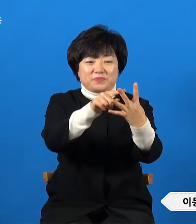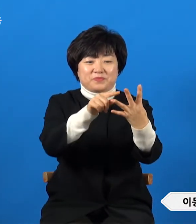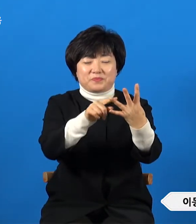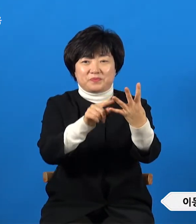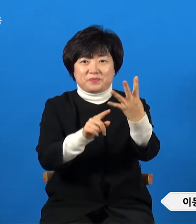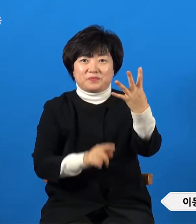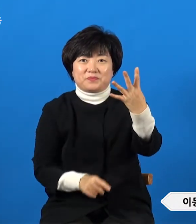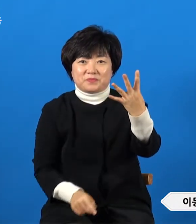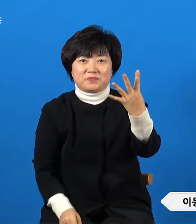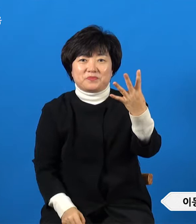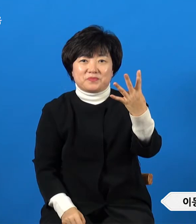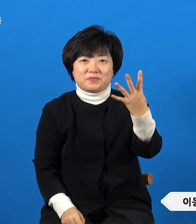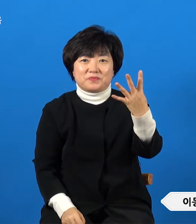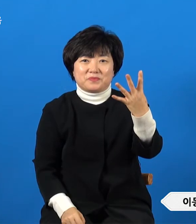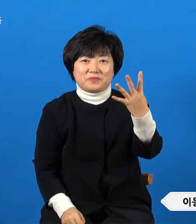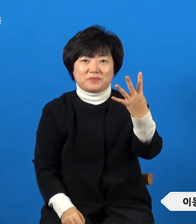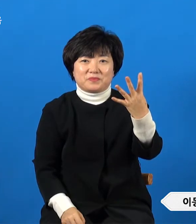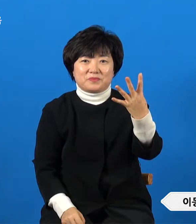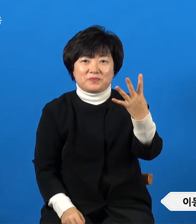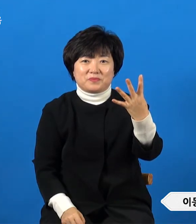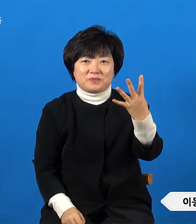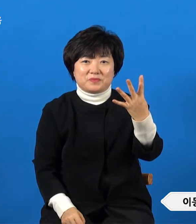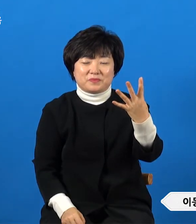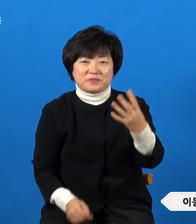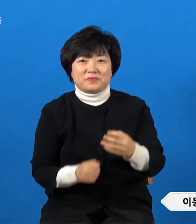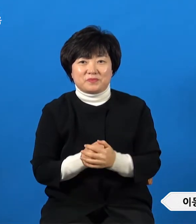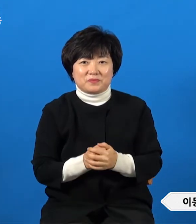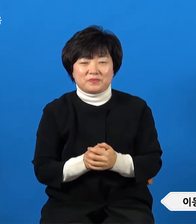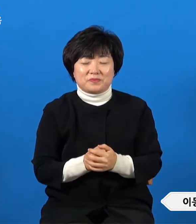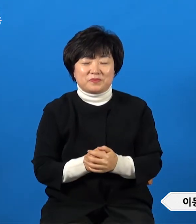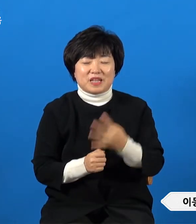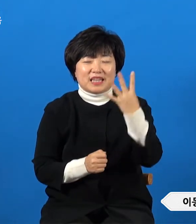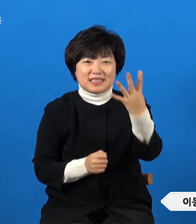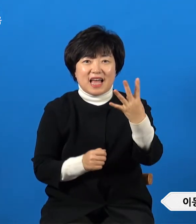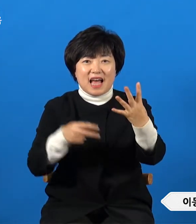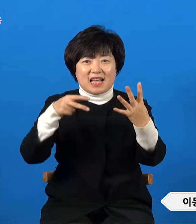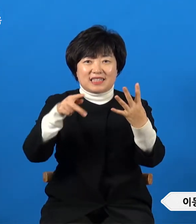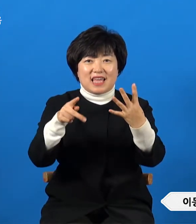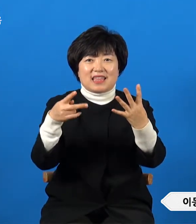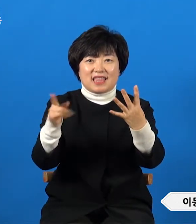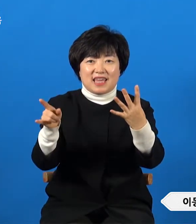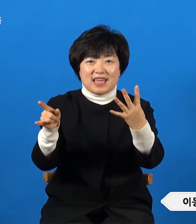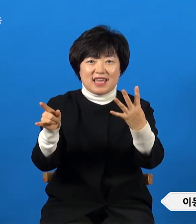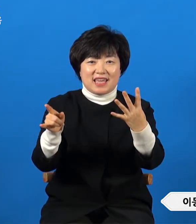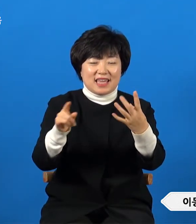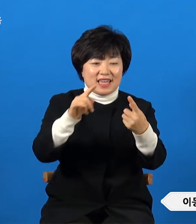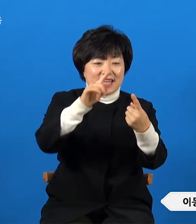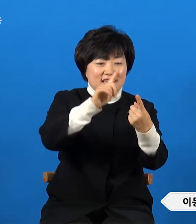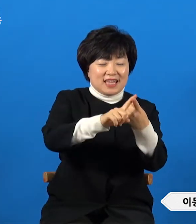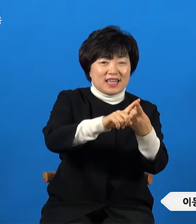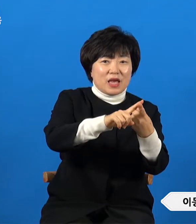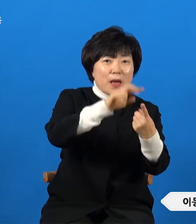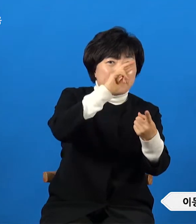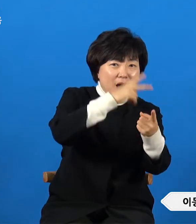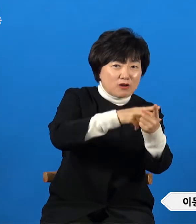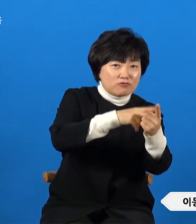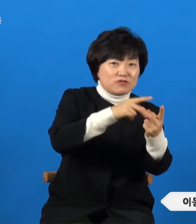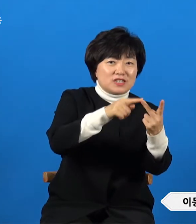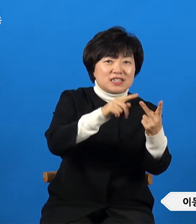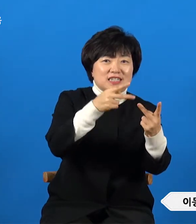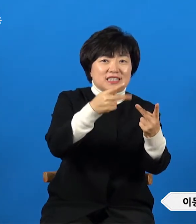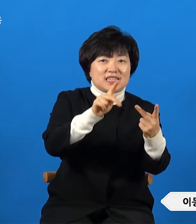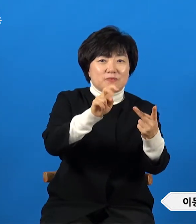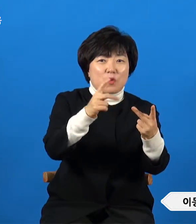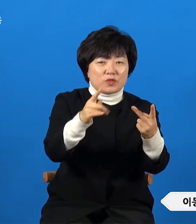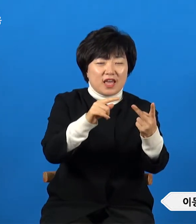답을 지금 가르쳐주고 있잖아요. 답을 이렇게. 4세대, 4세대. 바울, 디모데, 충성된 사람들.